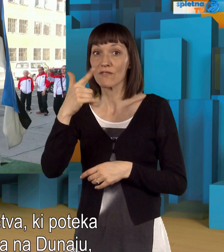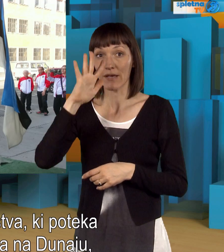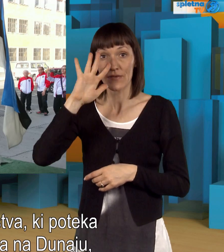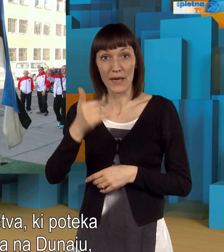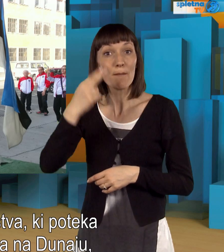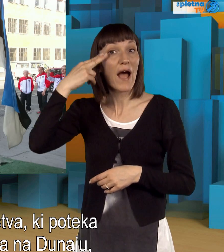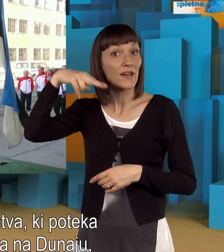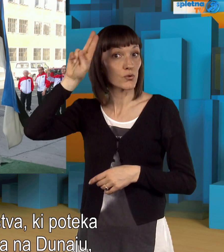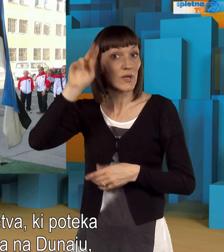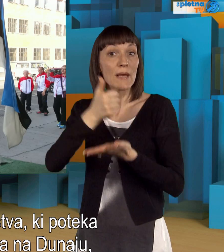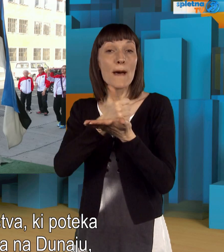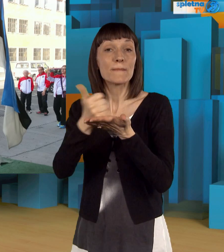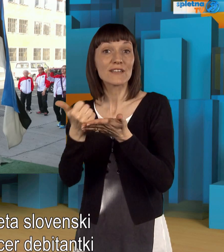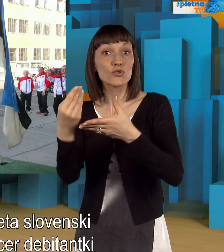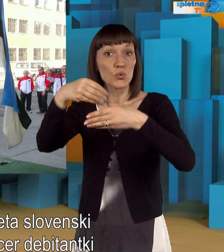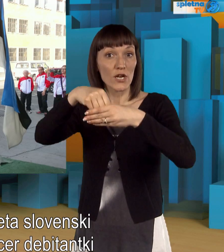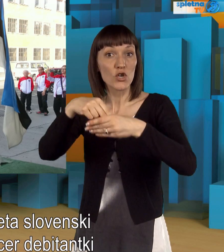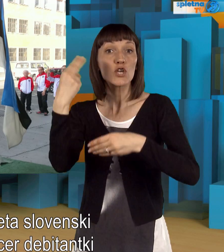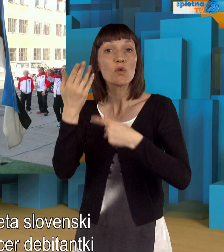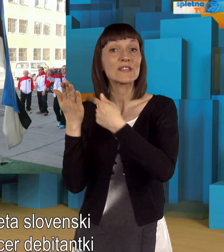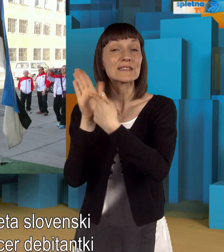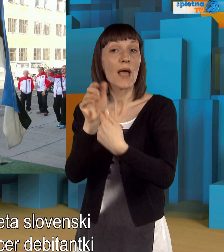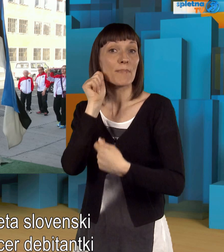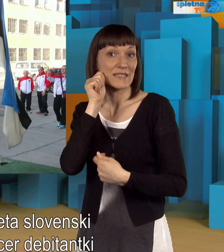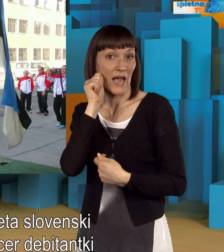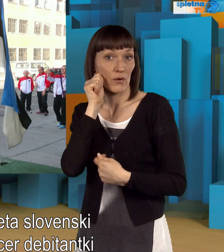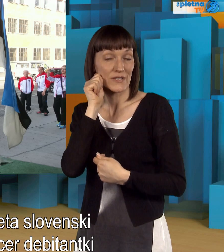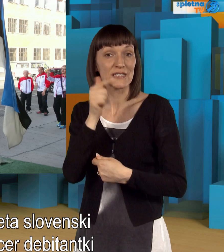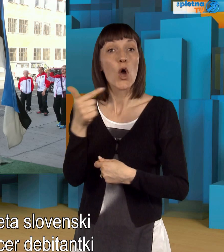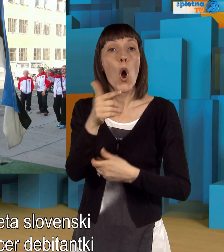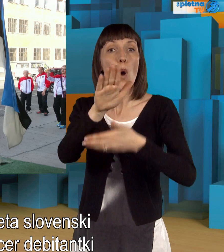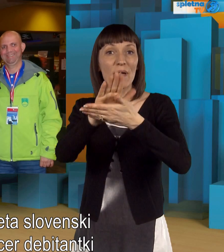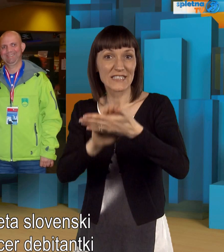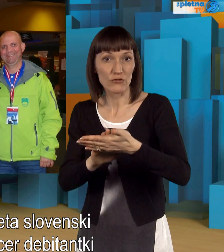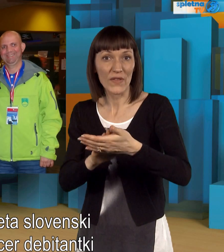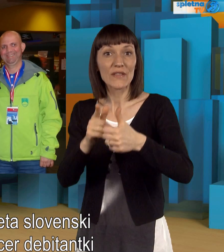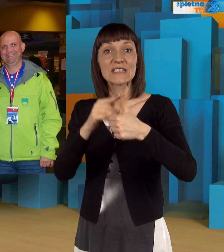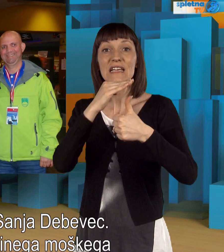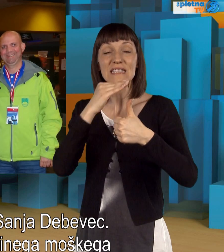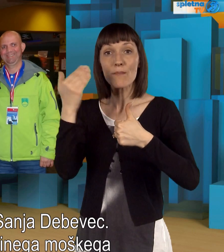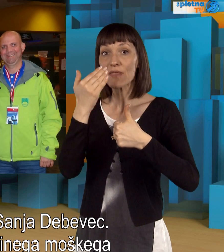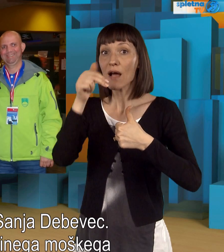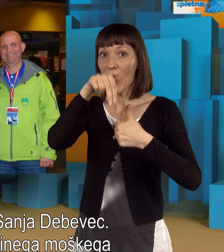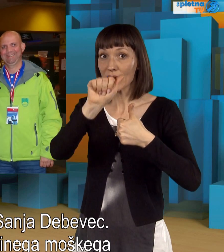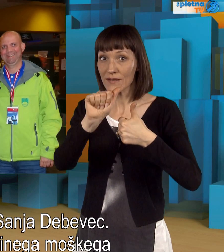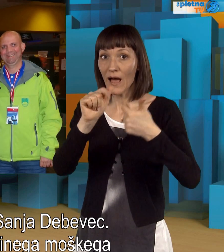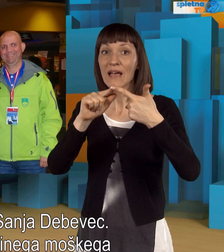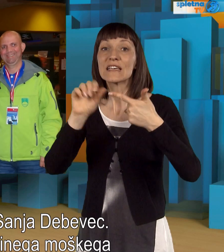maja na Dunaju, se prvič udeležujeta slovenski predstavnici, in sicer debitantki Sabina Hmelina in Sanja Debevec.